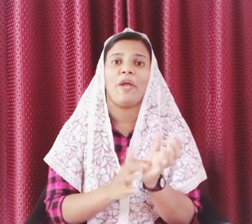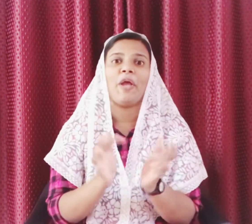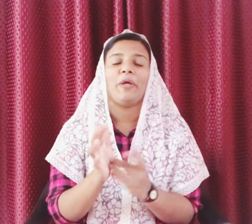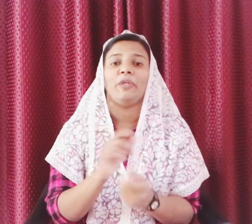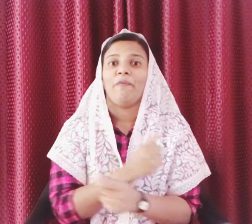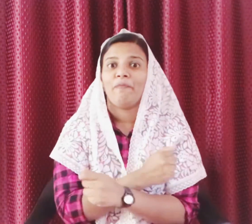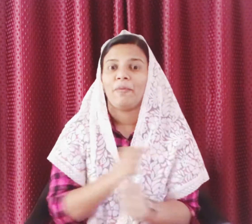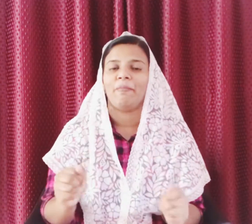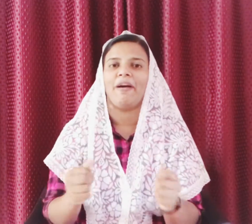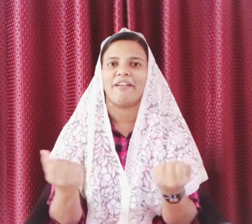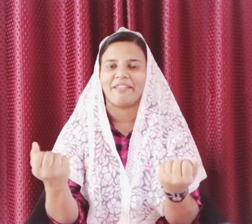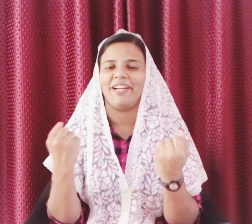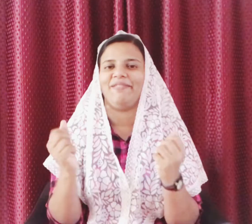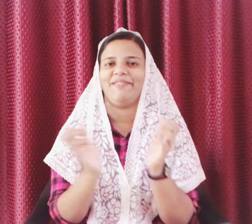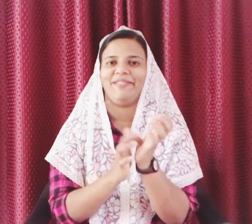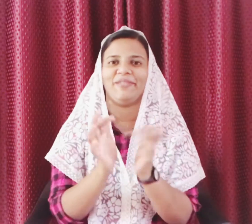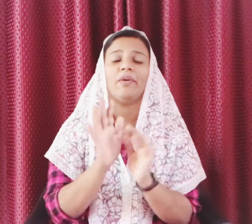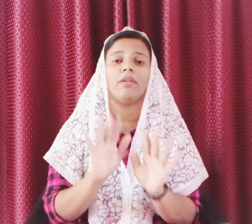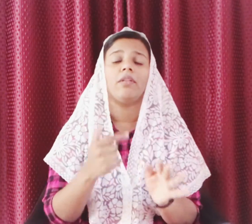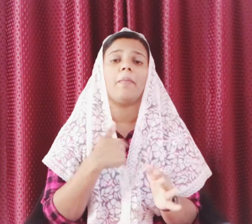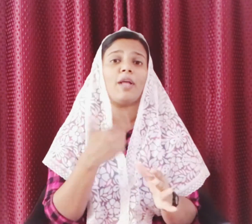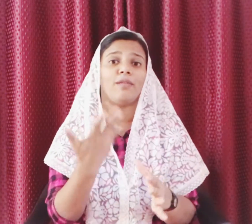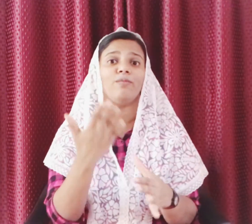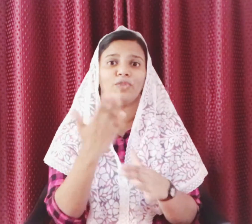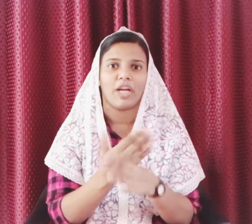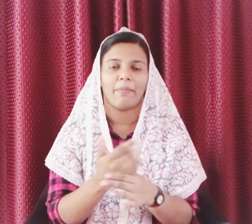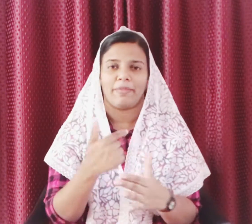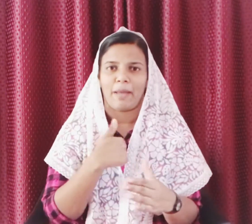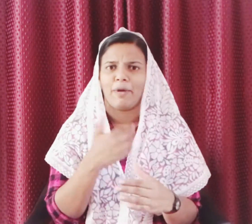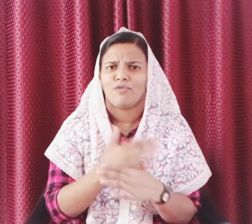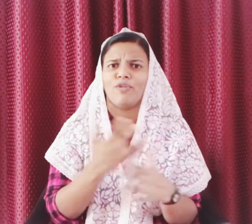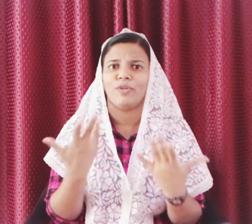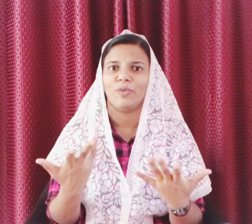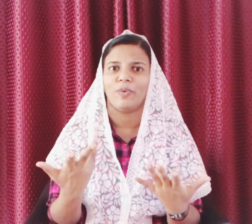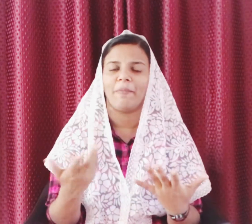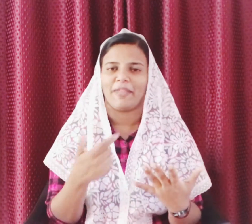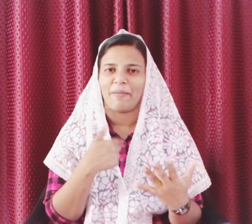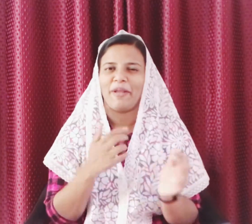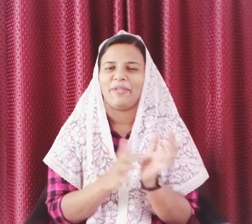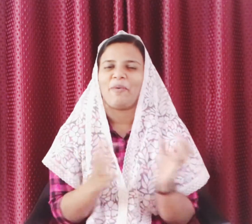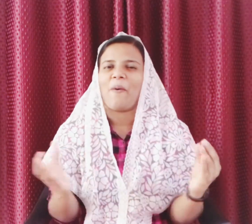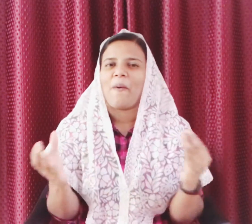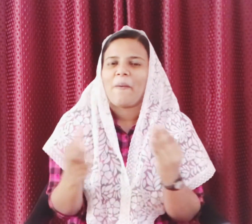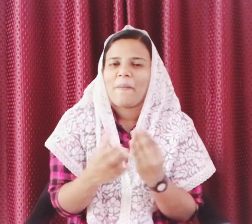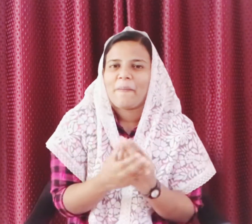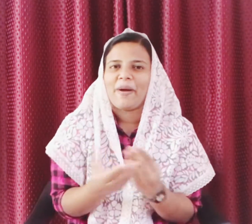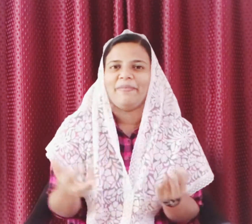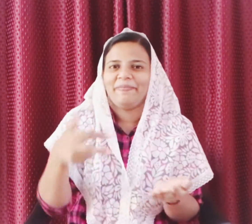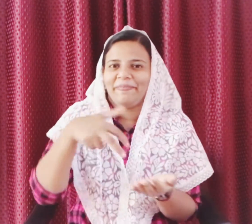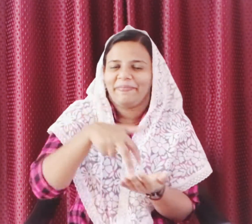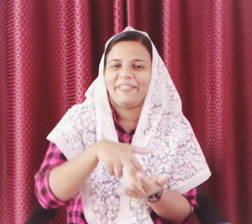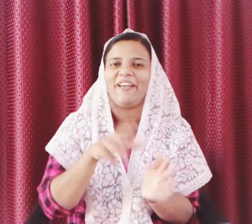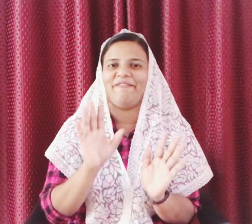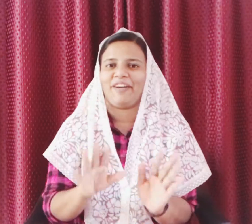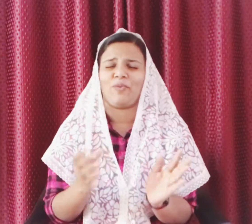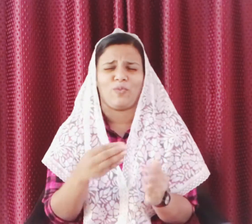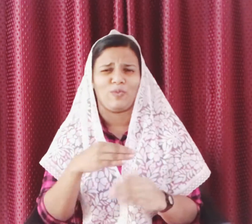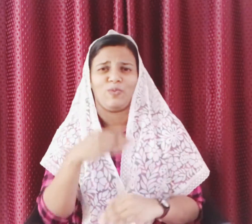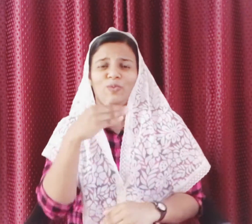വിടുവിക്കാൻ കഴിവുണ്ട്. അതുകൊണ്ട് നമ്മൾ എന്താ ചെയ്യേണ്ടത്? നമ്മുടെ ജോലി അവനോട് പറ്റിയിരിക്കുന്നവരായിരിക്കണം. ആമേൻ. കർത്താവിനോട് കുറേ കൂടെ